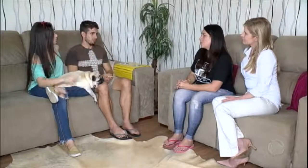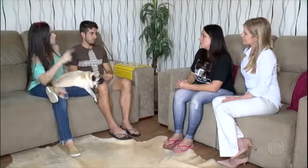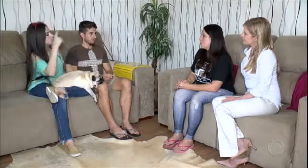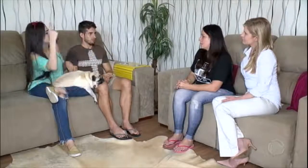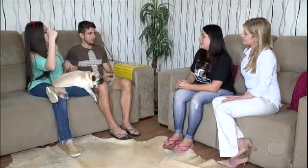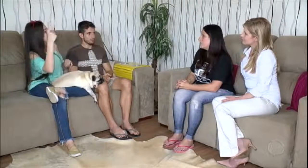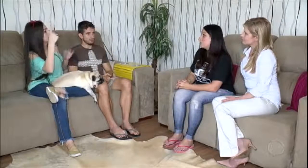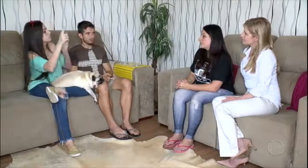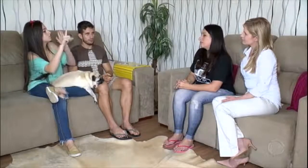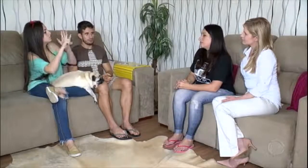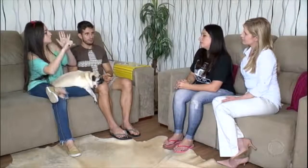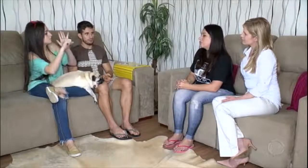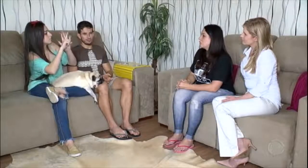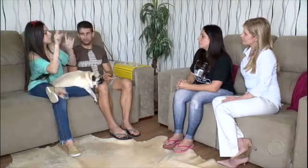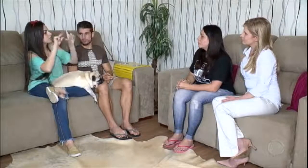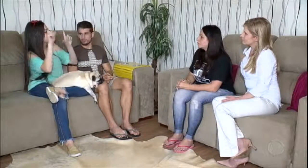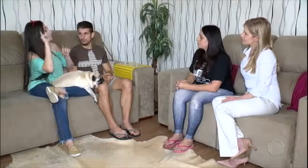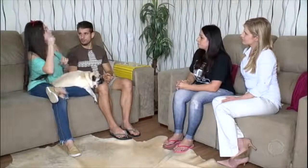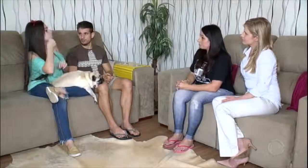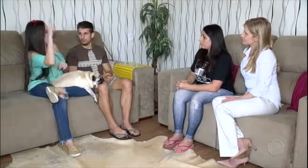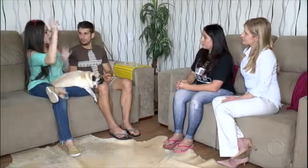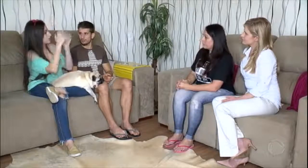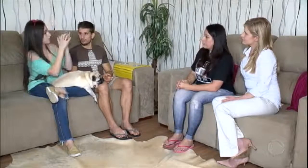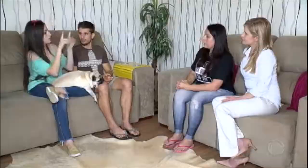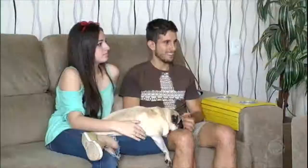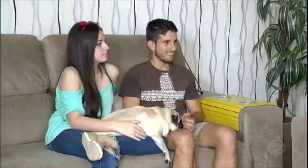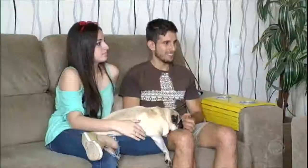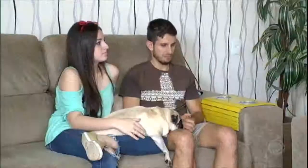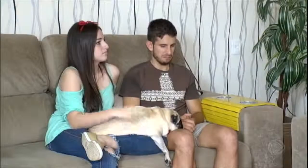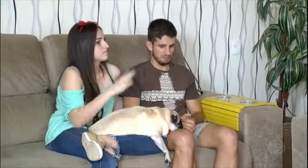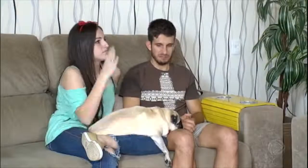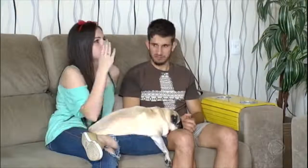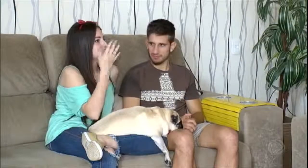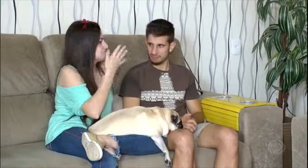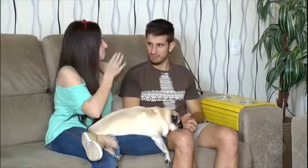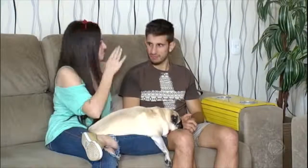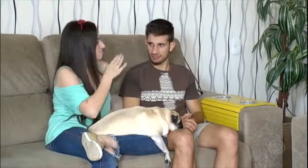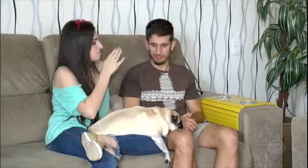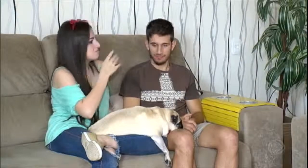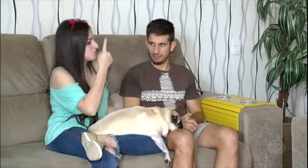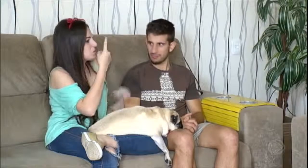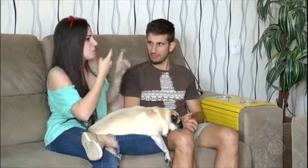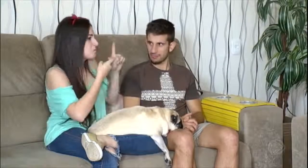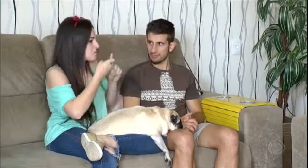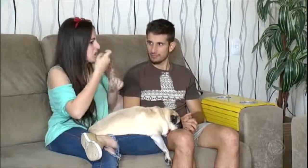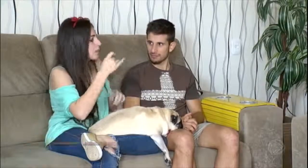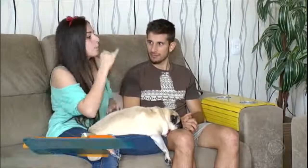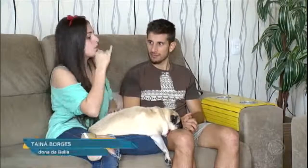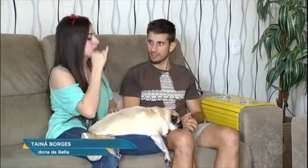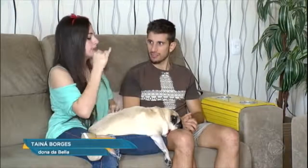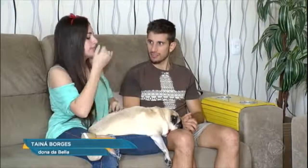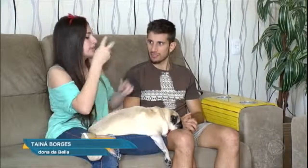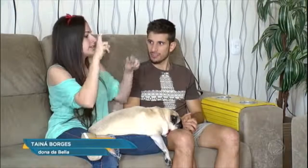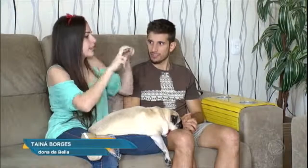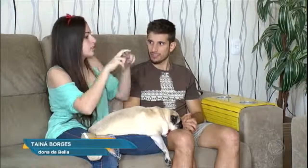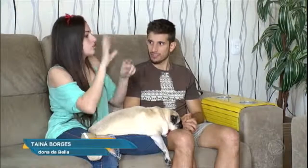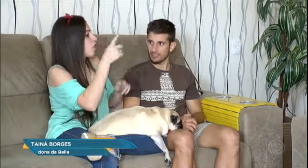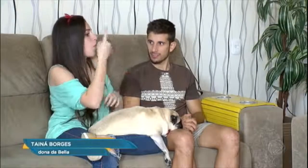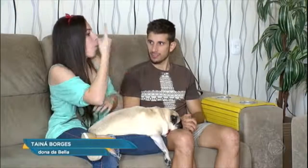entrevista. Aqui a Tainá fala sobre o treinamento da Belinha. Eu acho que foi rápida. Um exemplo, acho que foi